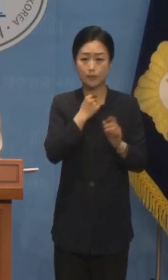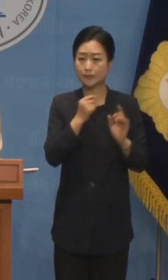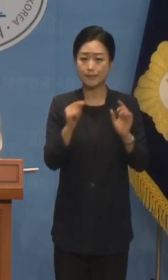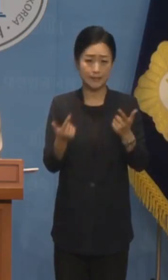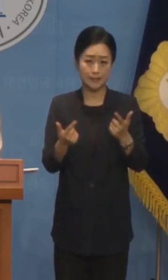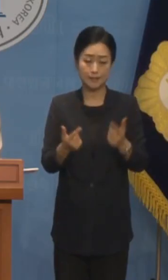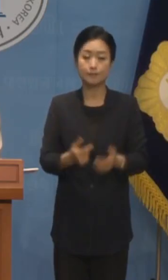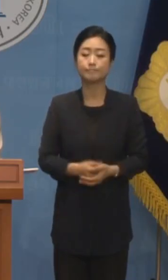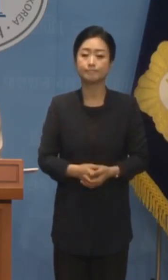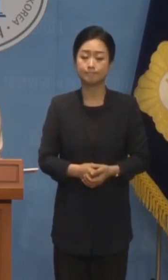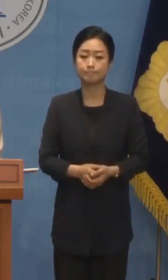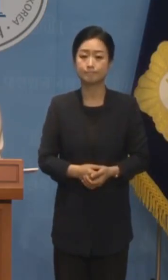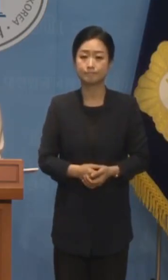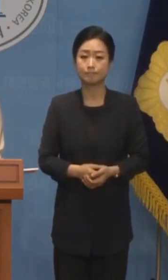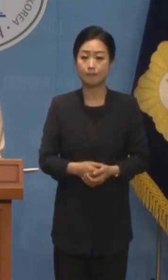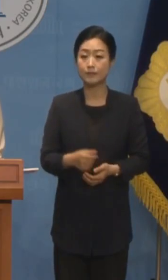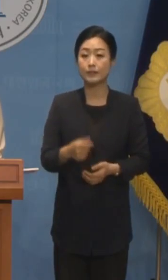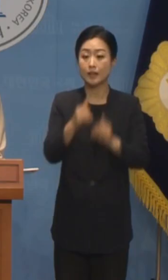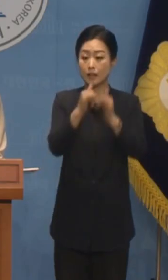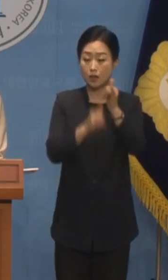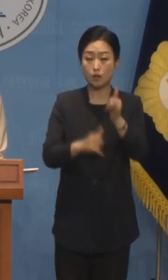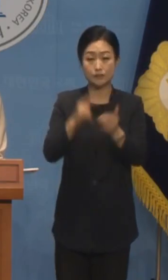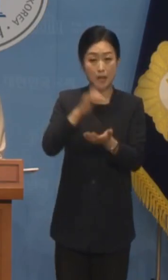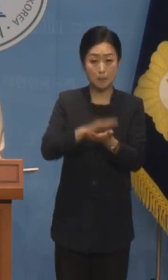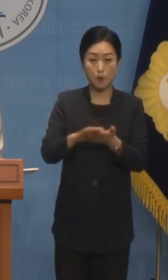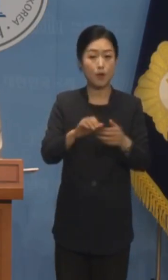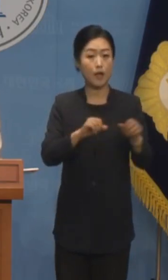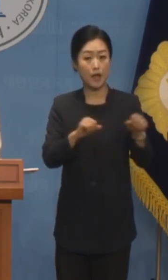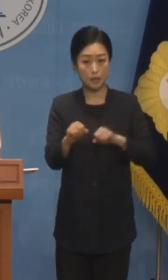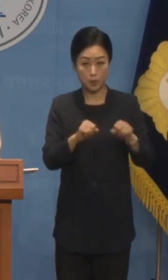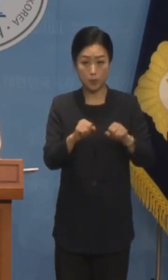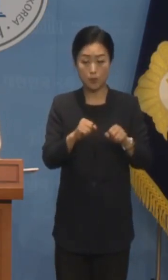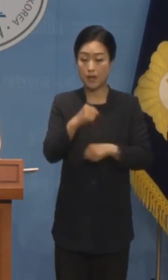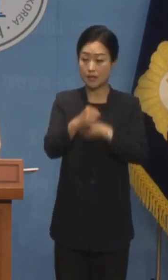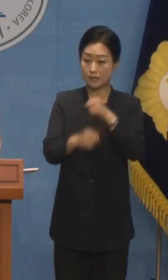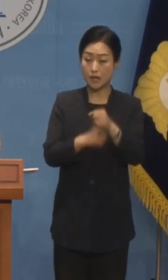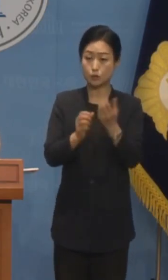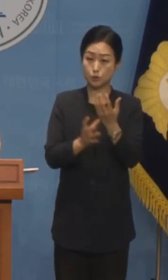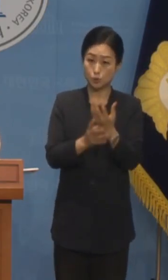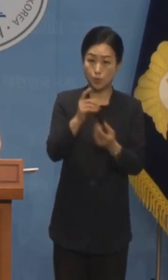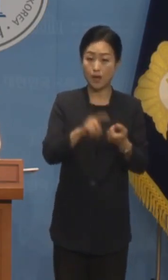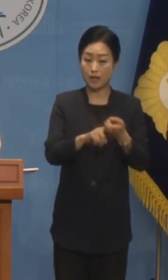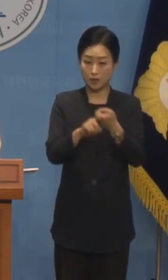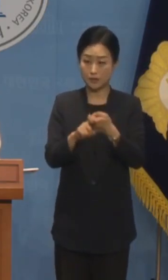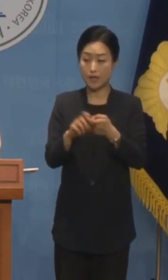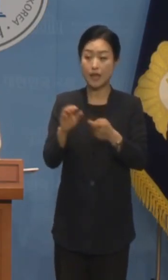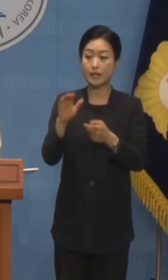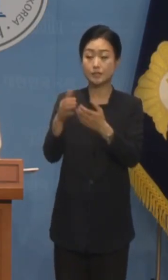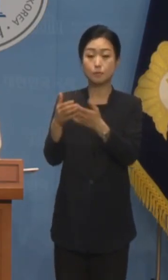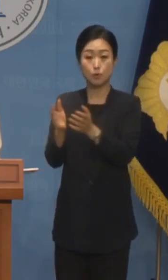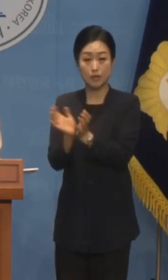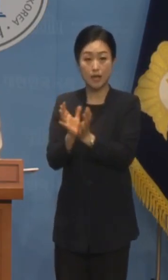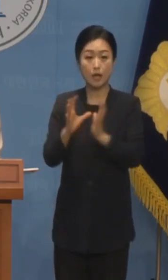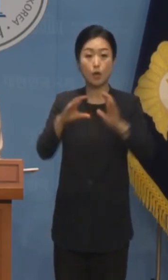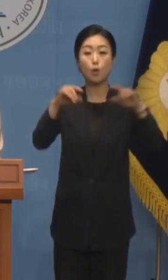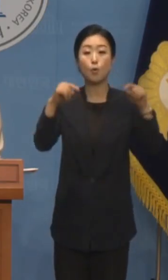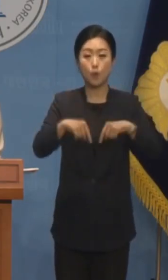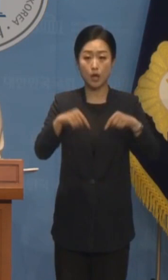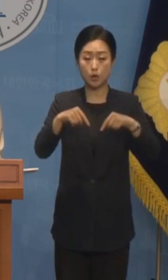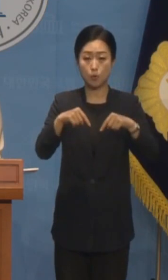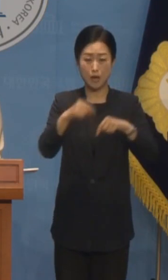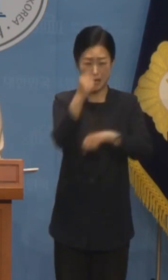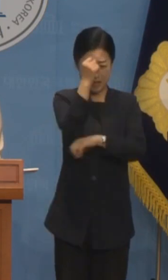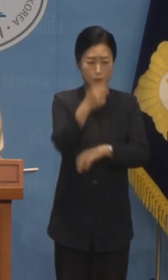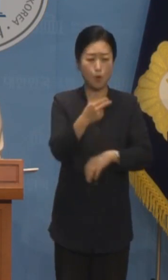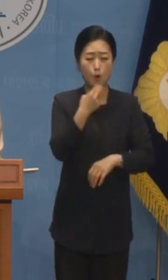않습니다. 한일 역사적인 평화행동과 자주통일 평화연대 그리고 진보당은 외교의 기본조차 저버린